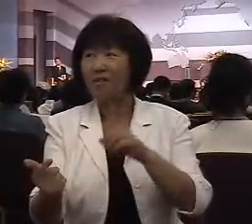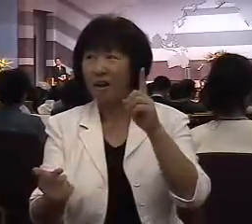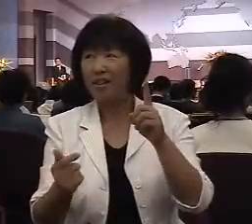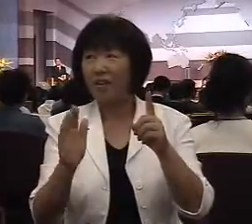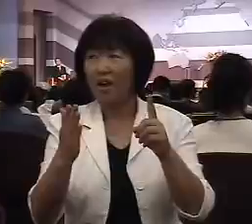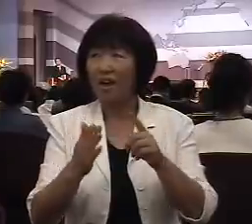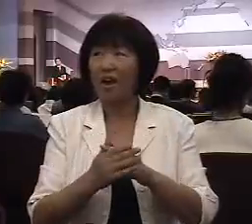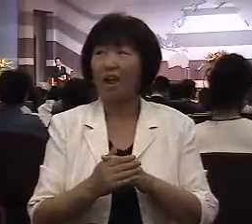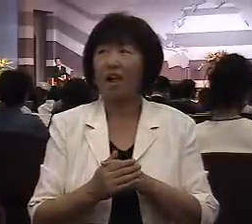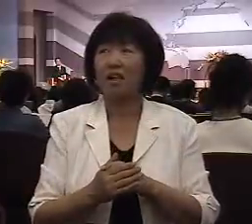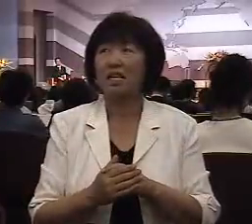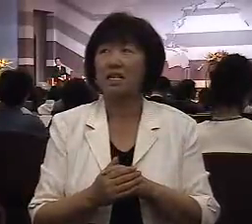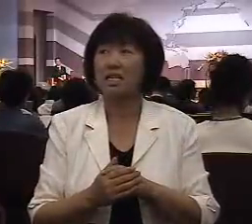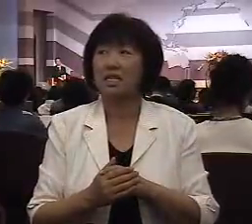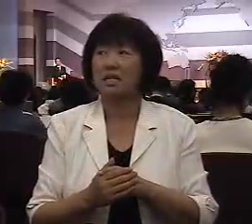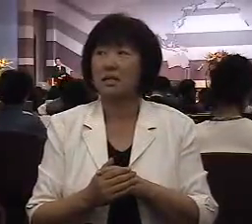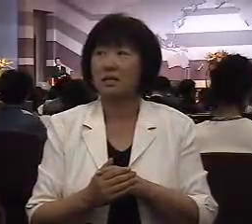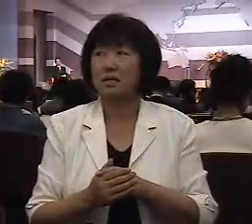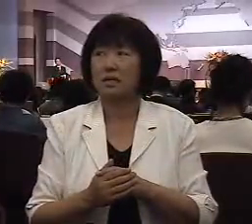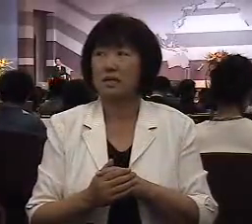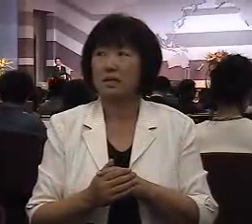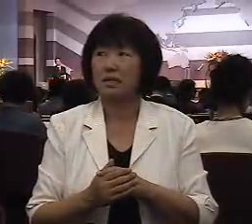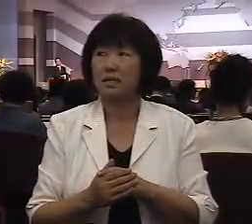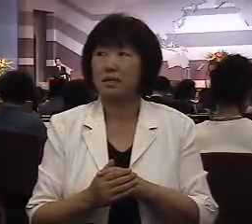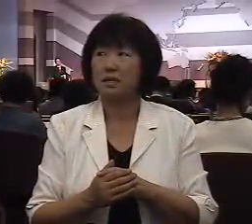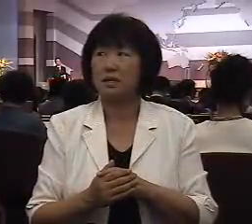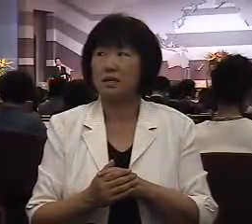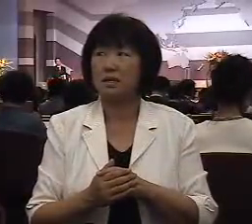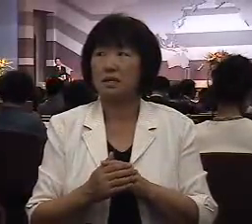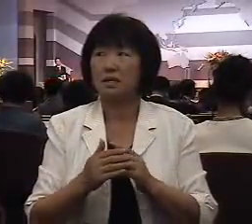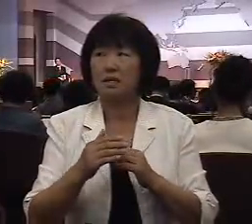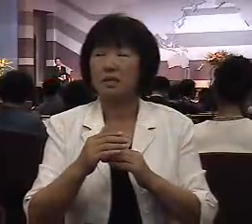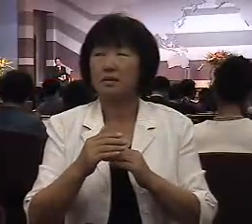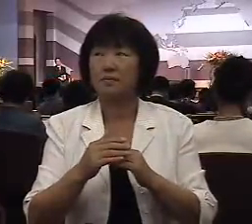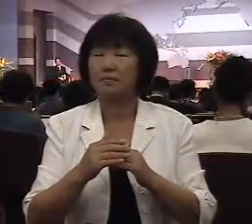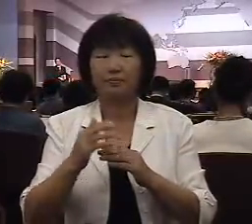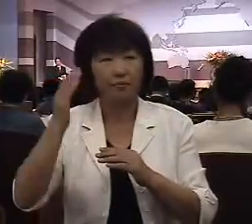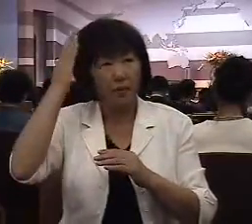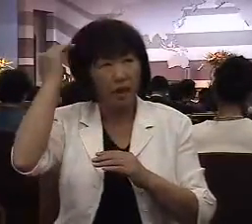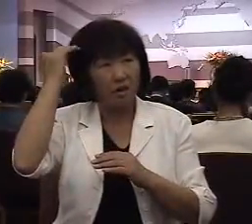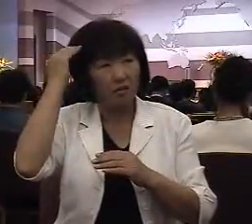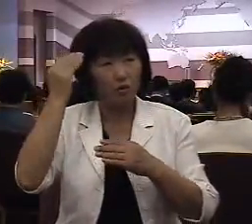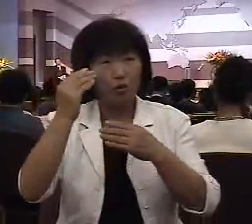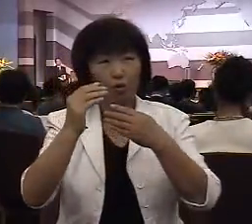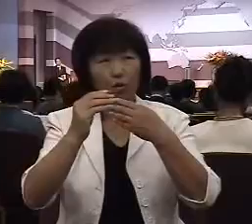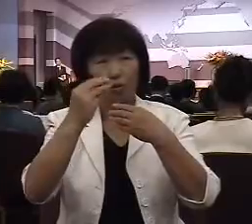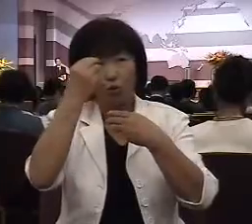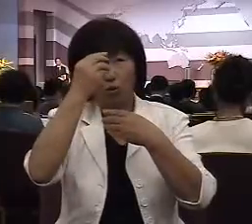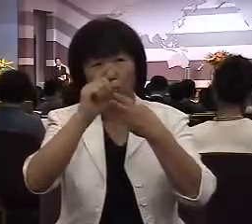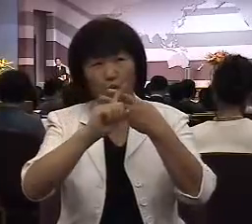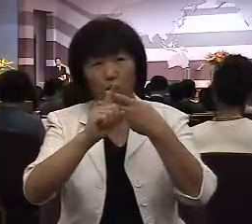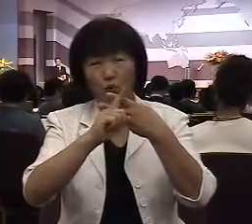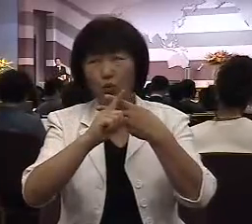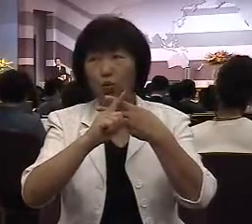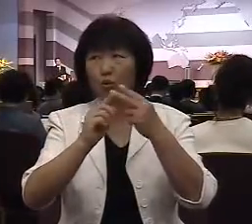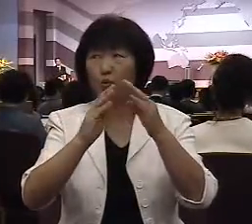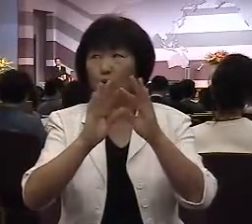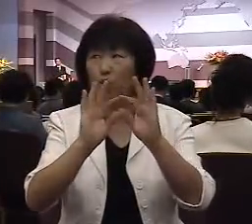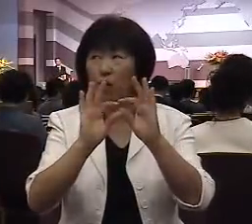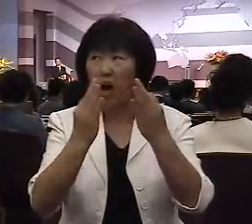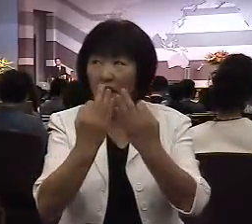주시기를 부탁드립니다. 여러 내용들이 있지만 우리 한호중등부 가족 친구 초청잔치